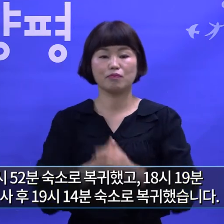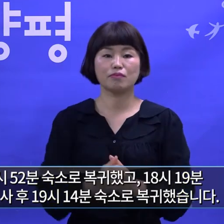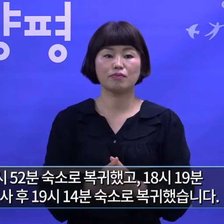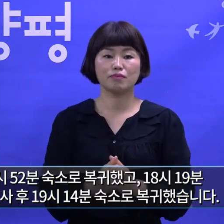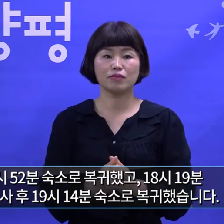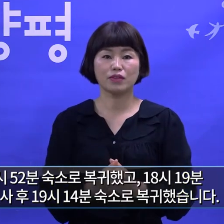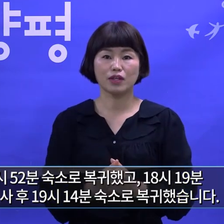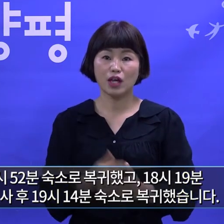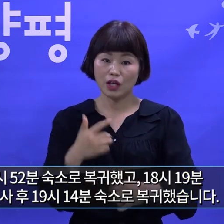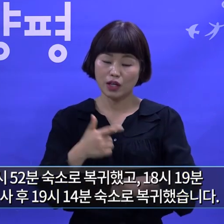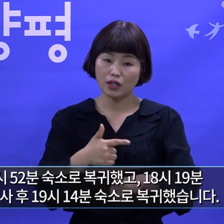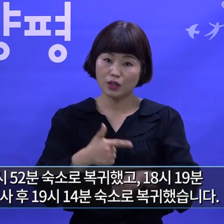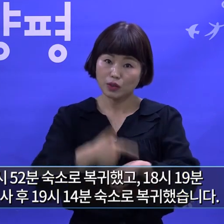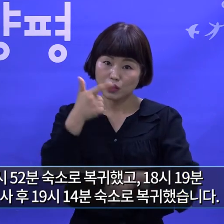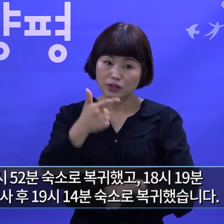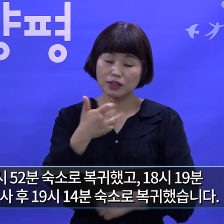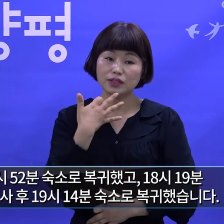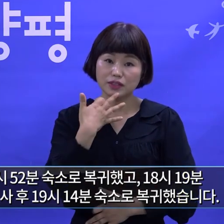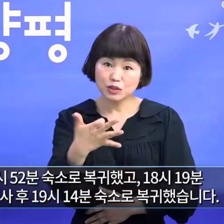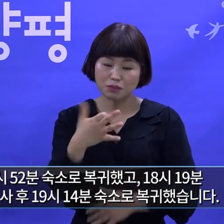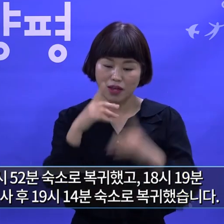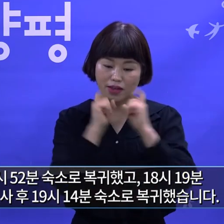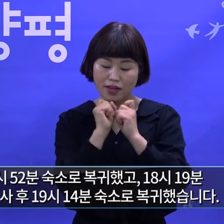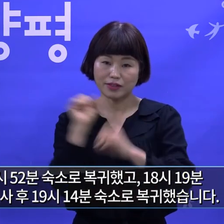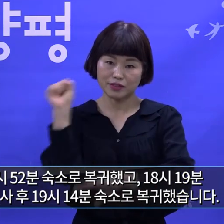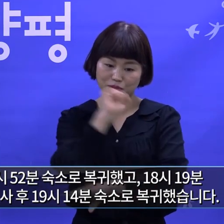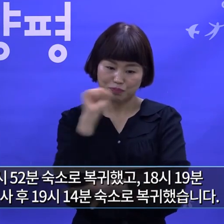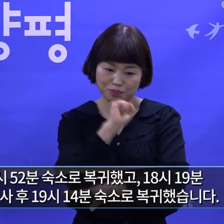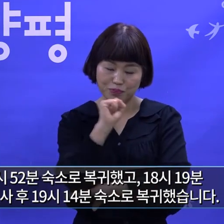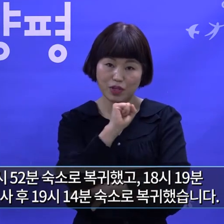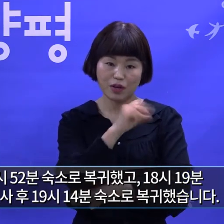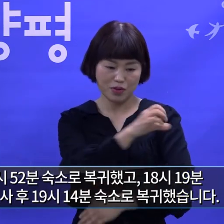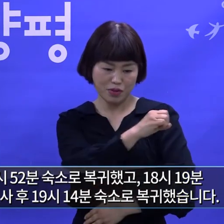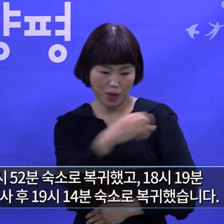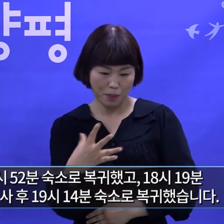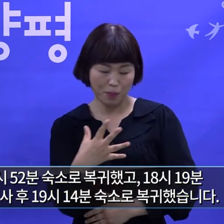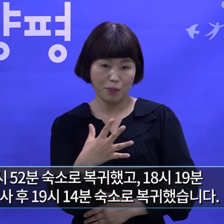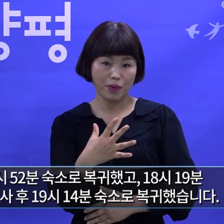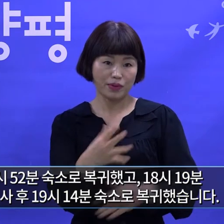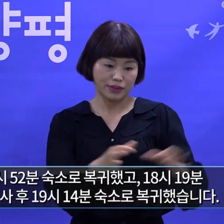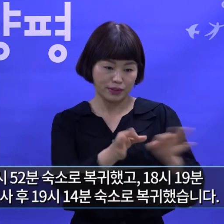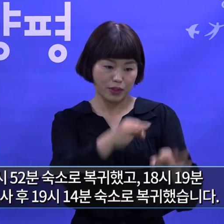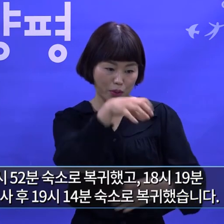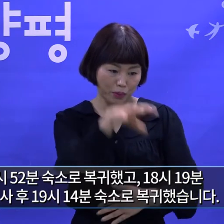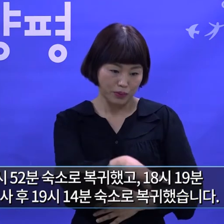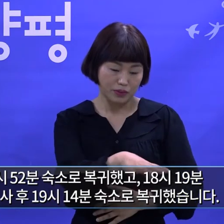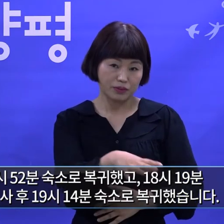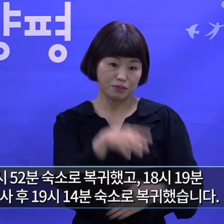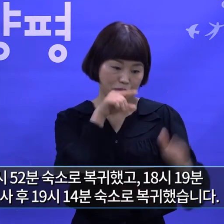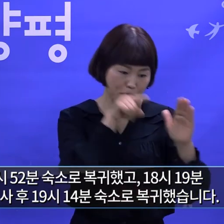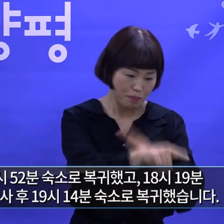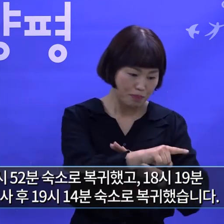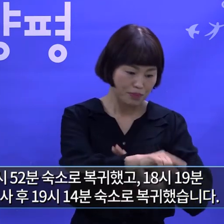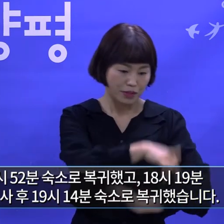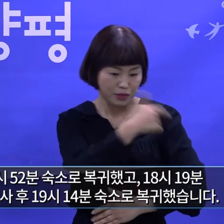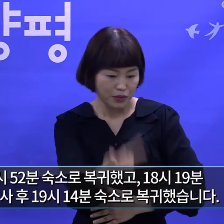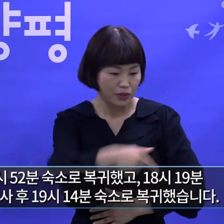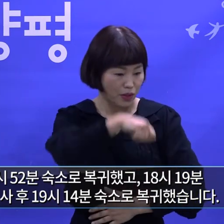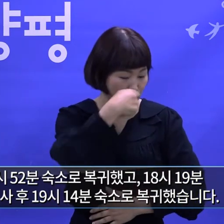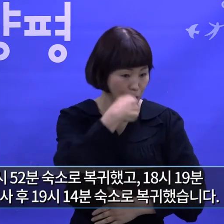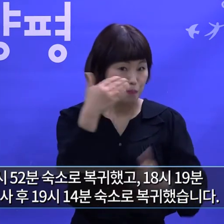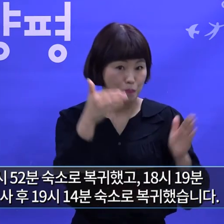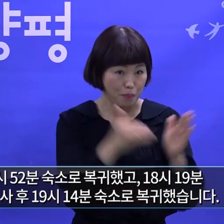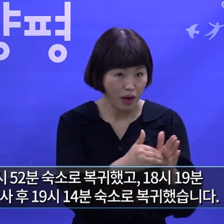19분 자차를 이용해 양평읍의 한 식당에서 저녁 식사 후 19시